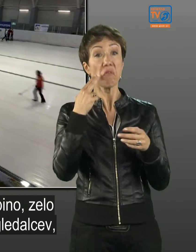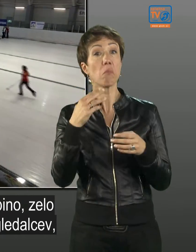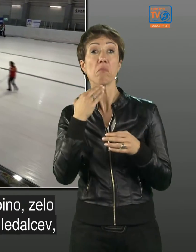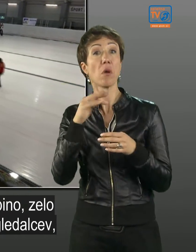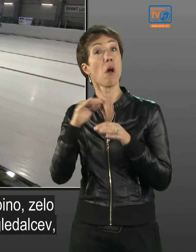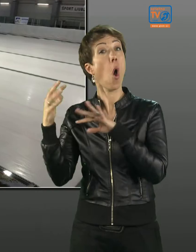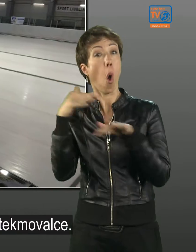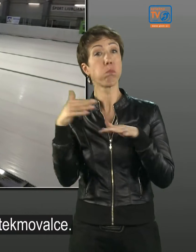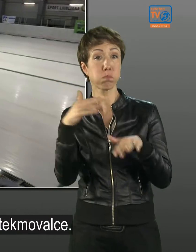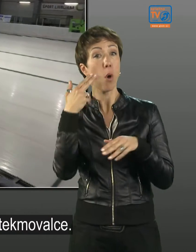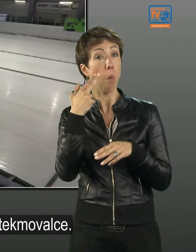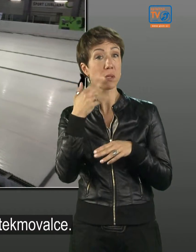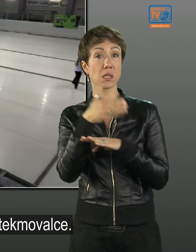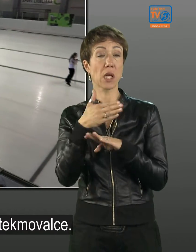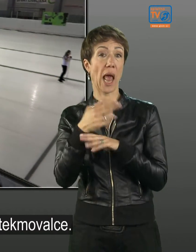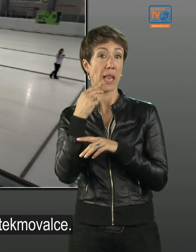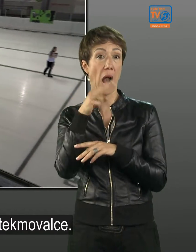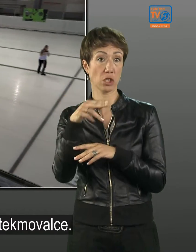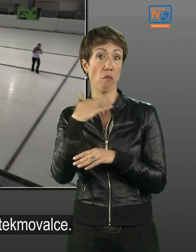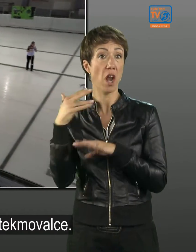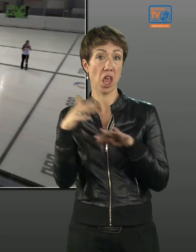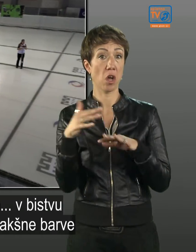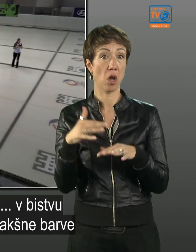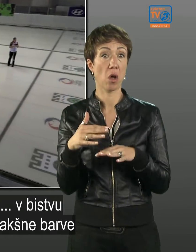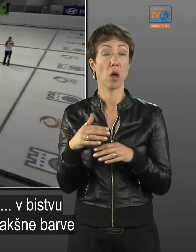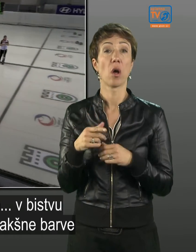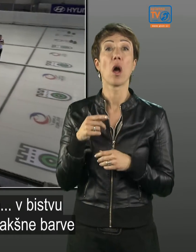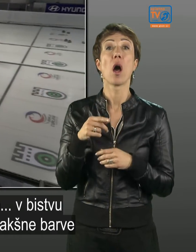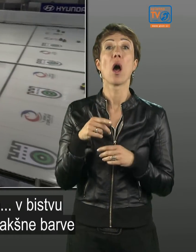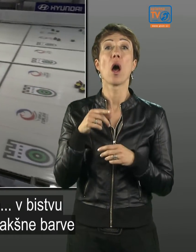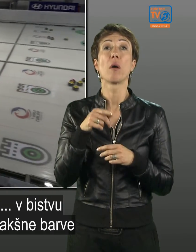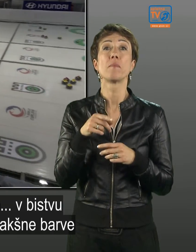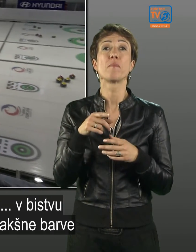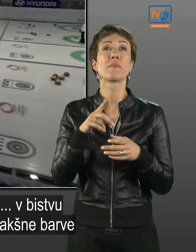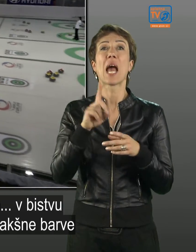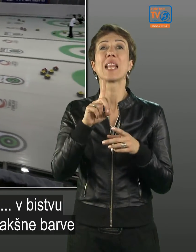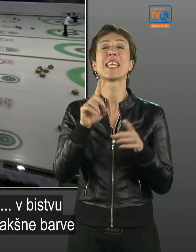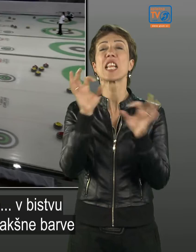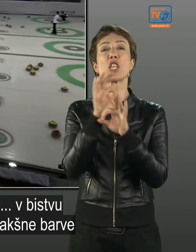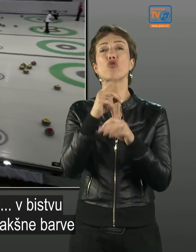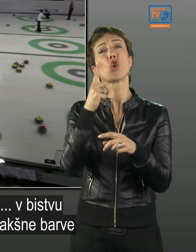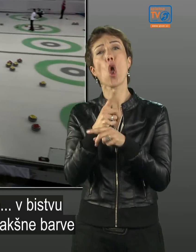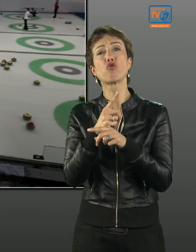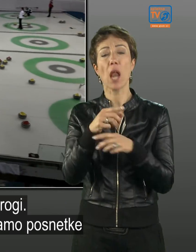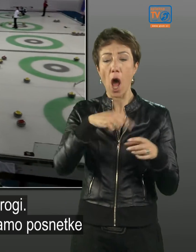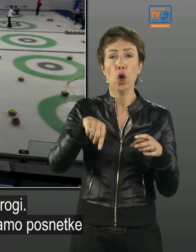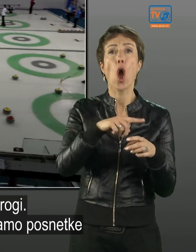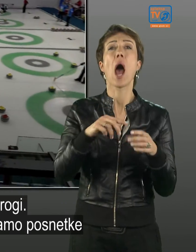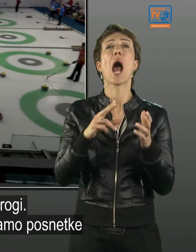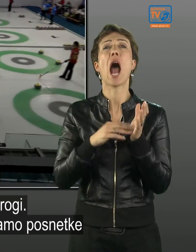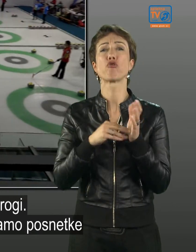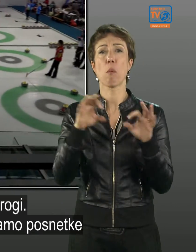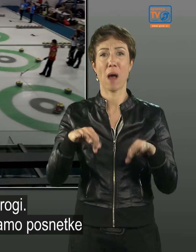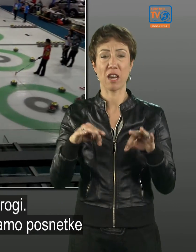obiska in gledalcev, ki spodbujajo naše tekmovalce. Krog je zelen, zato v bistvu nikjer ni določeno, kakšne barve mora biti krogi.